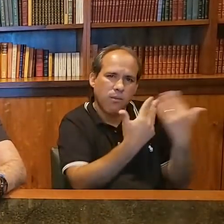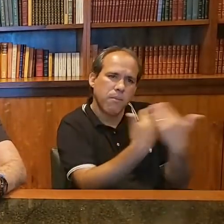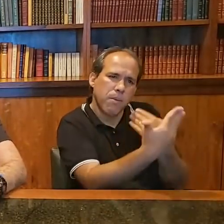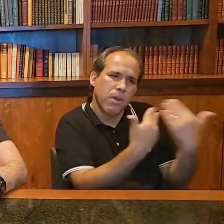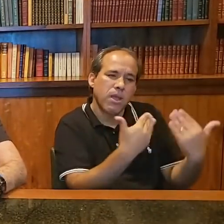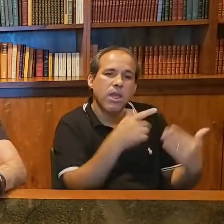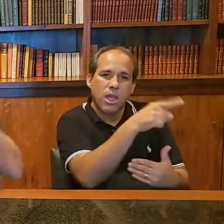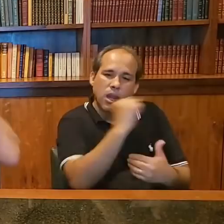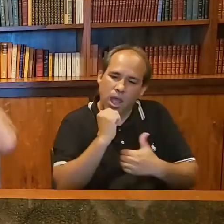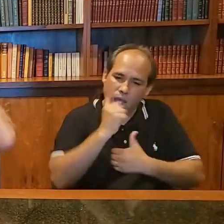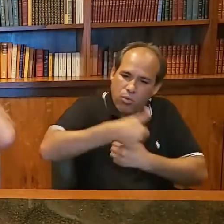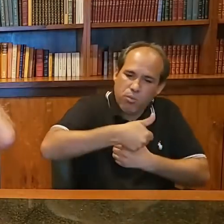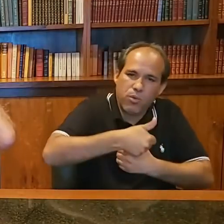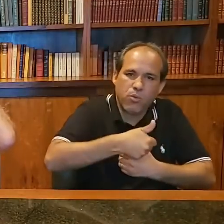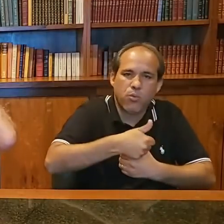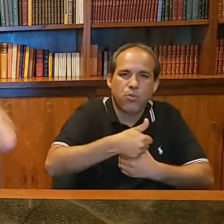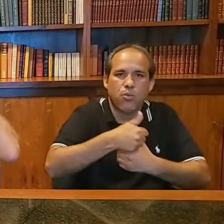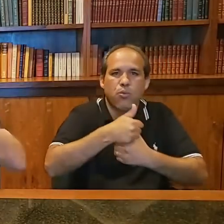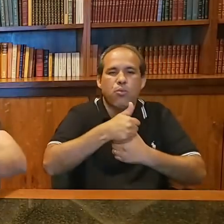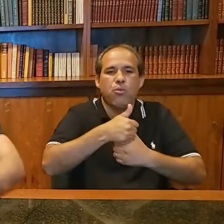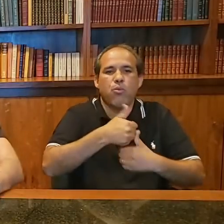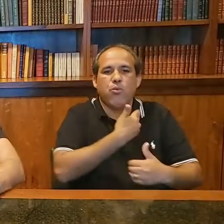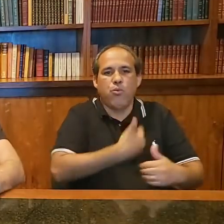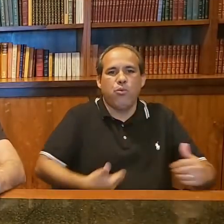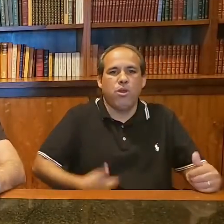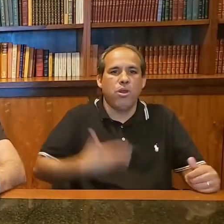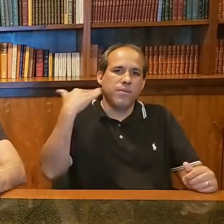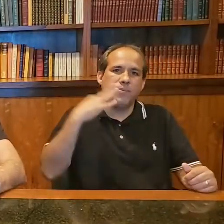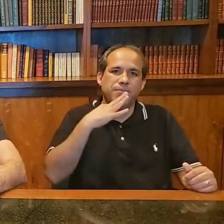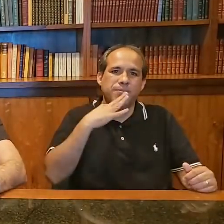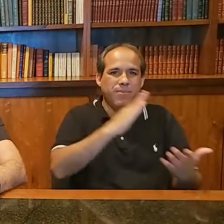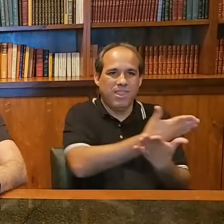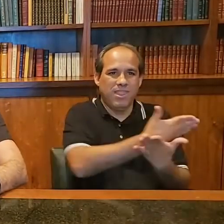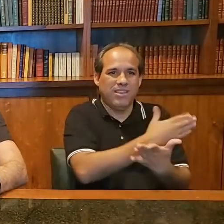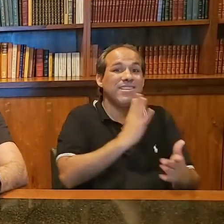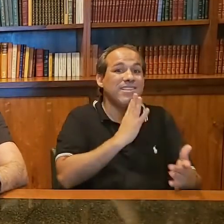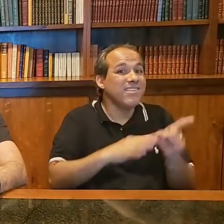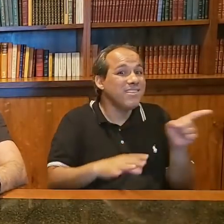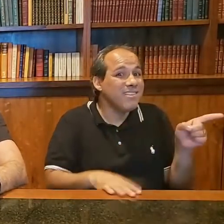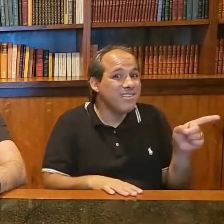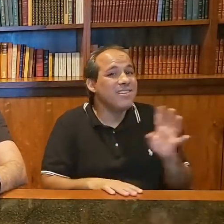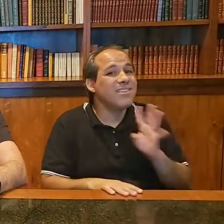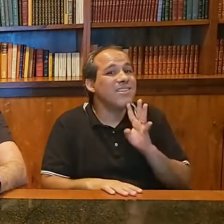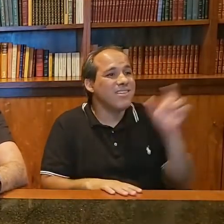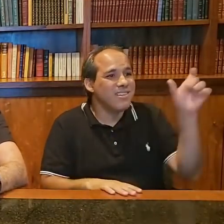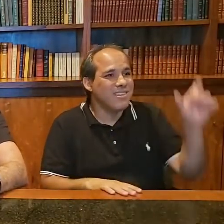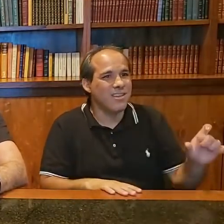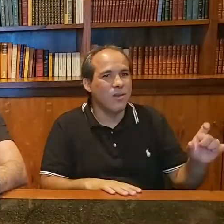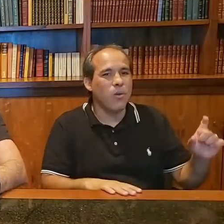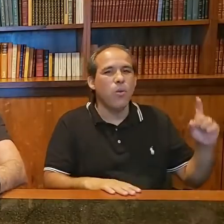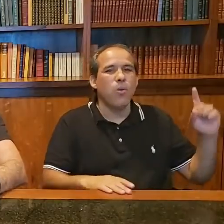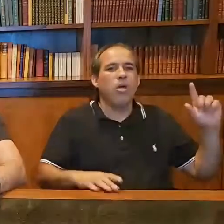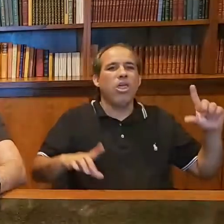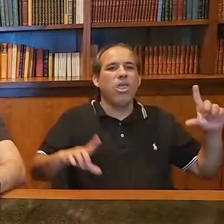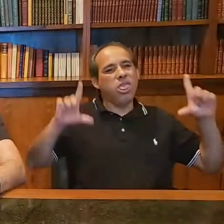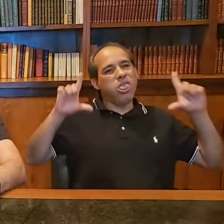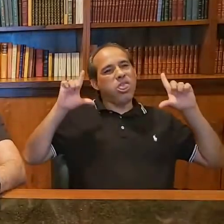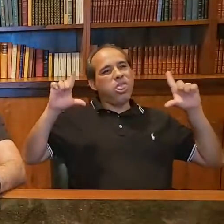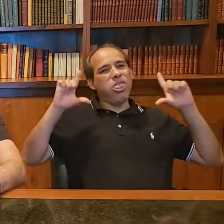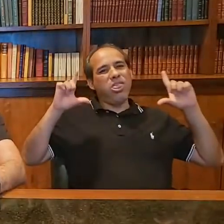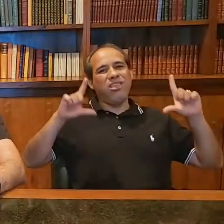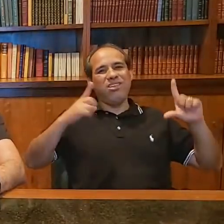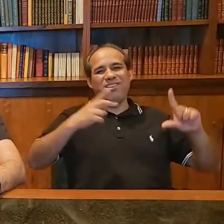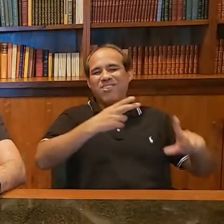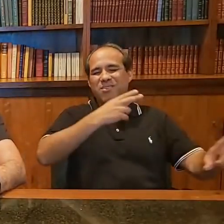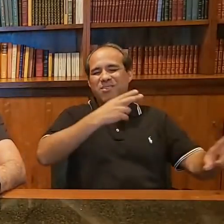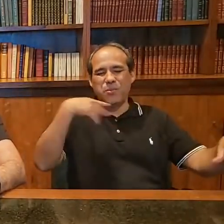Ele assumiu aí a vaga aí do afastado, né? Daquele picaretaço lá, o Wilson Witzel,